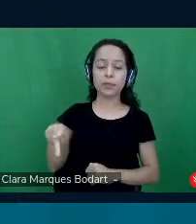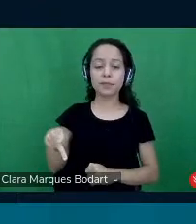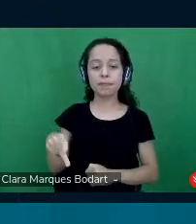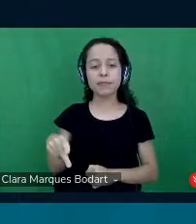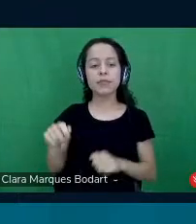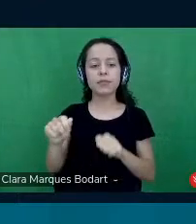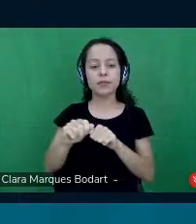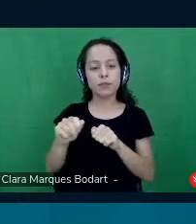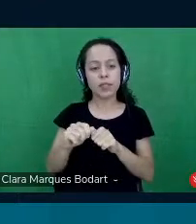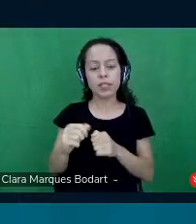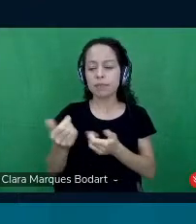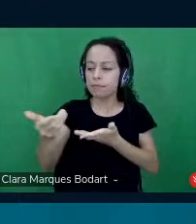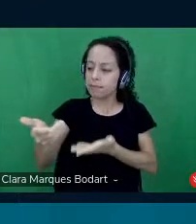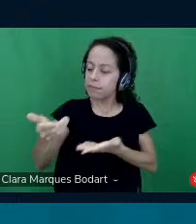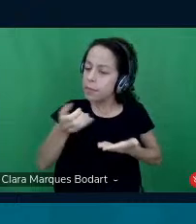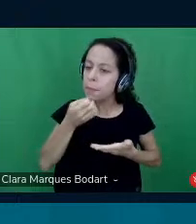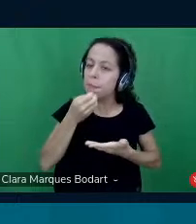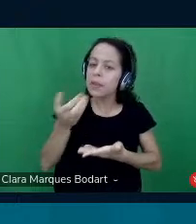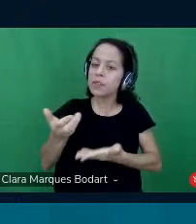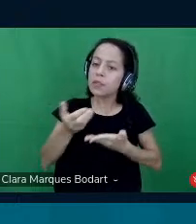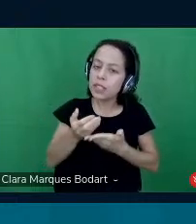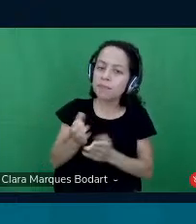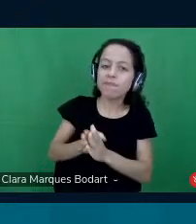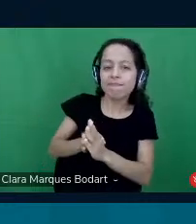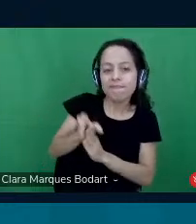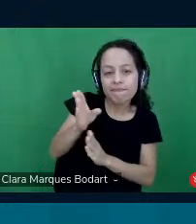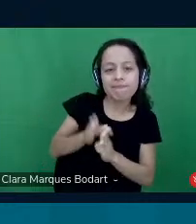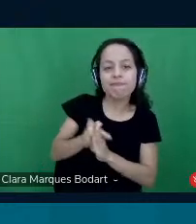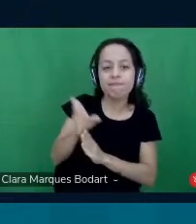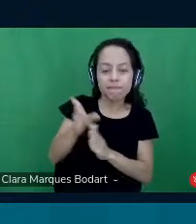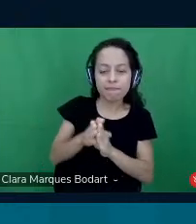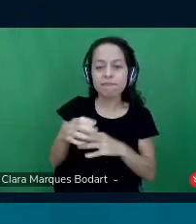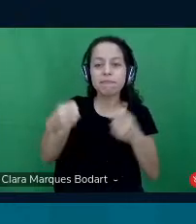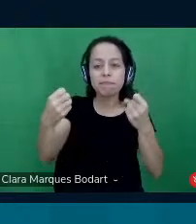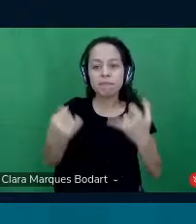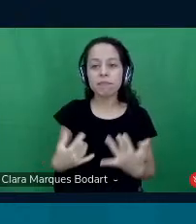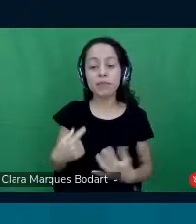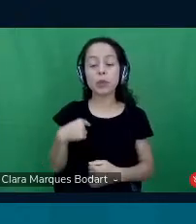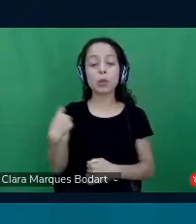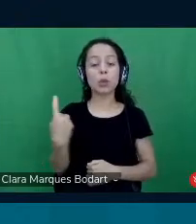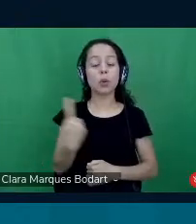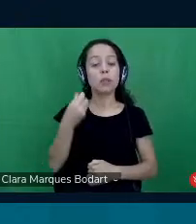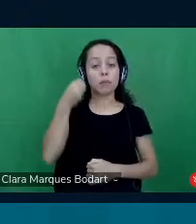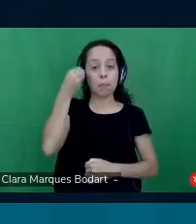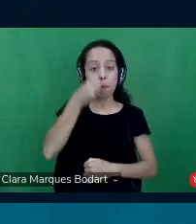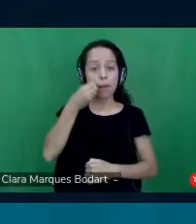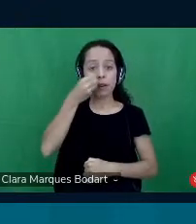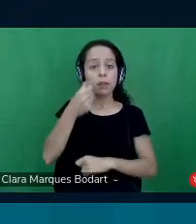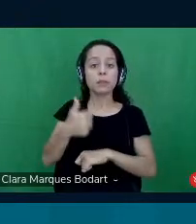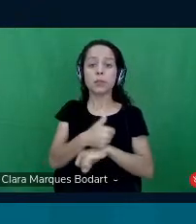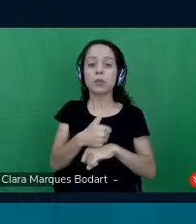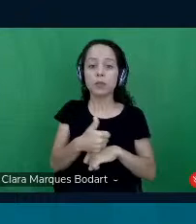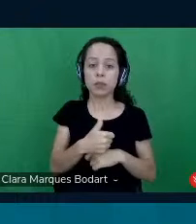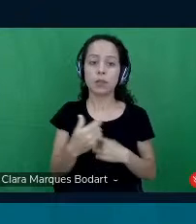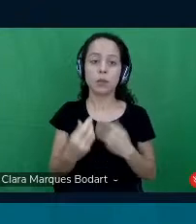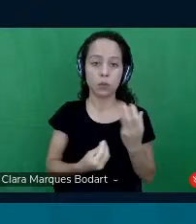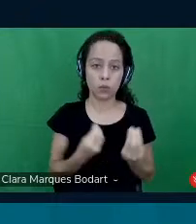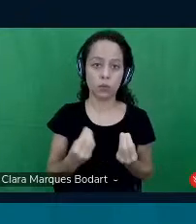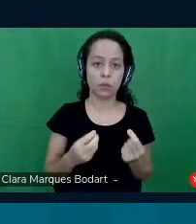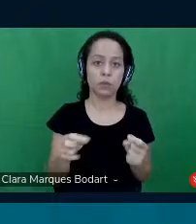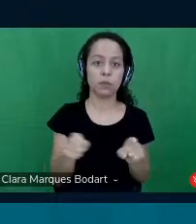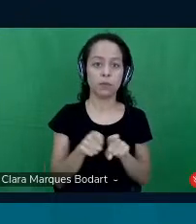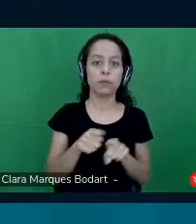possível, por meio dos processos de orientação, reflexão sistemática sobre a nossa prática profissional, perceber os motivos pelos quais nós